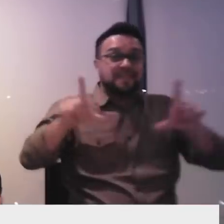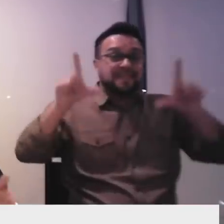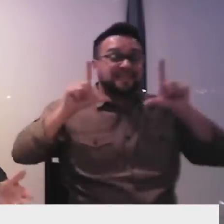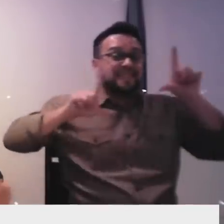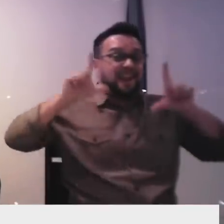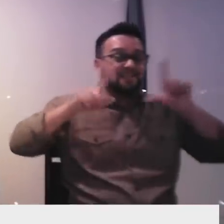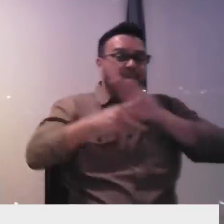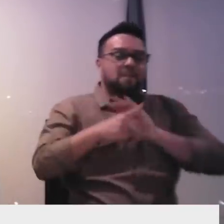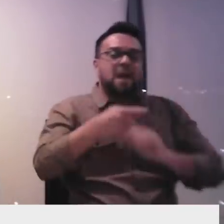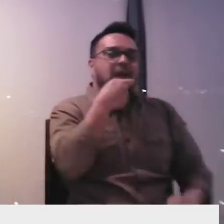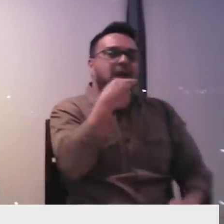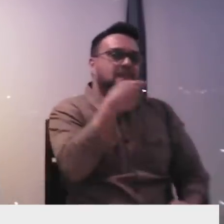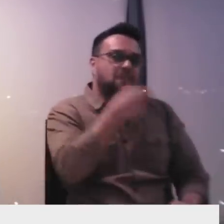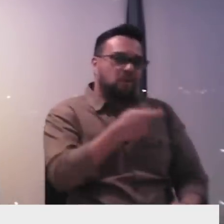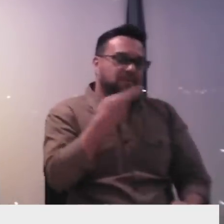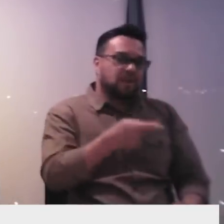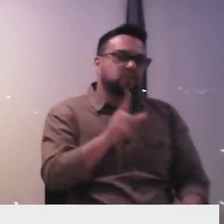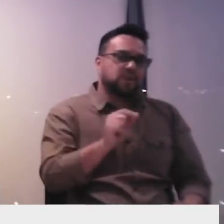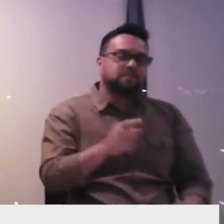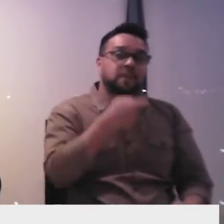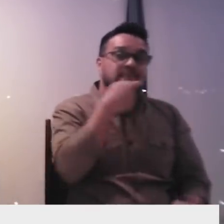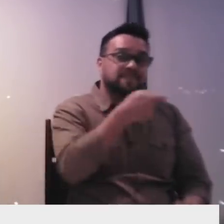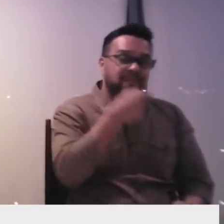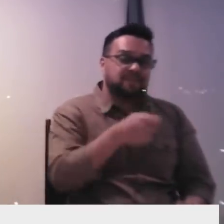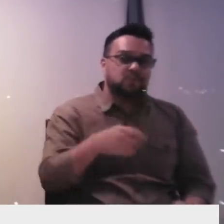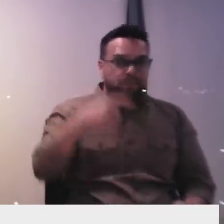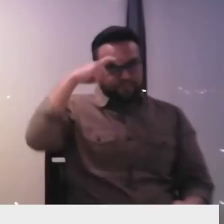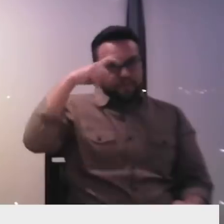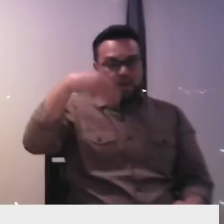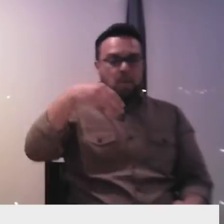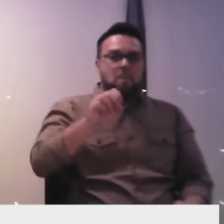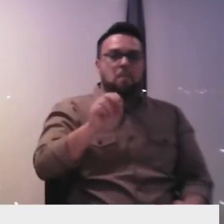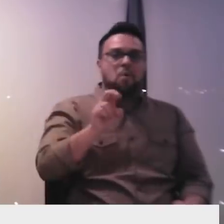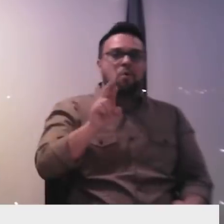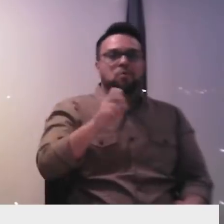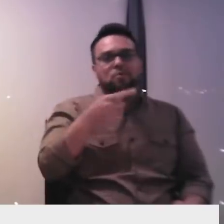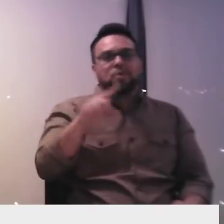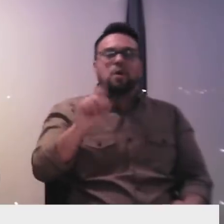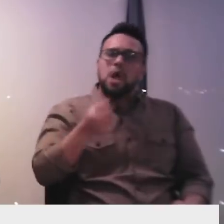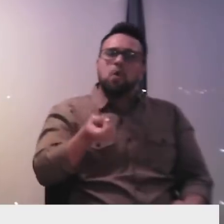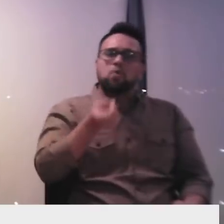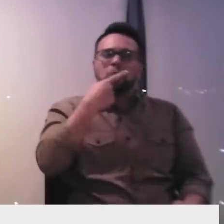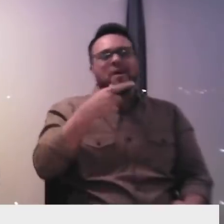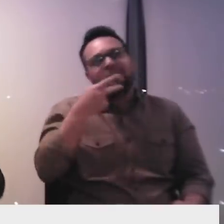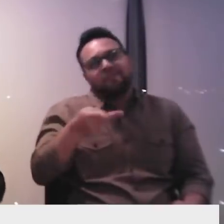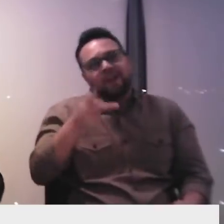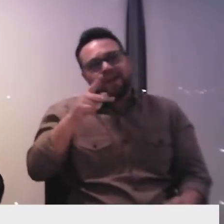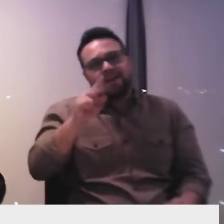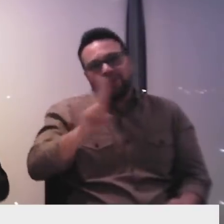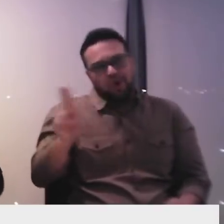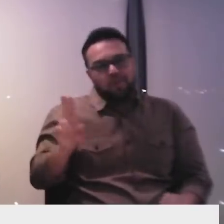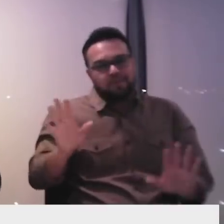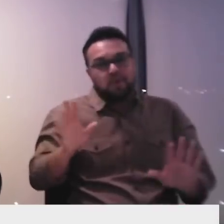O repórter falando que entrevistou o Mourão. Perguntaram o que o Mourão, o vice, tomou. Ele falou, tomei isso. Não vou falar aqui, senão cai o sinal,